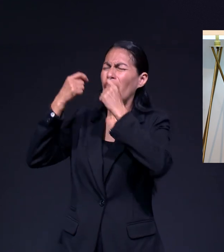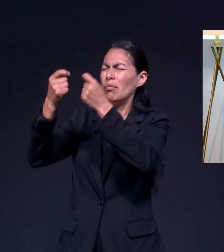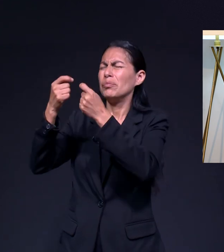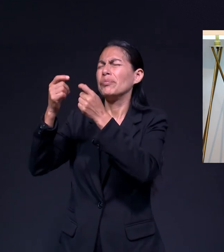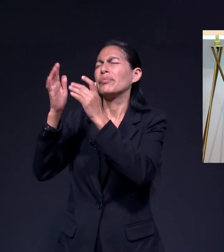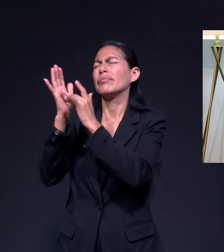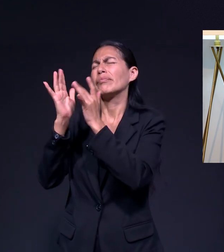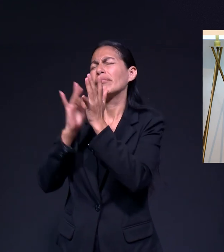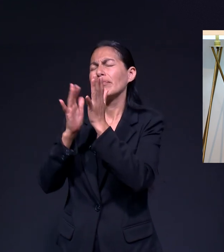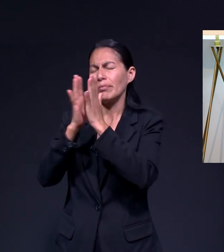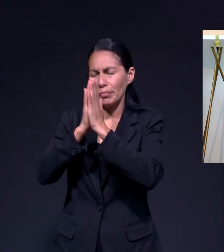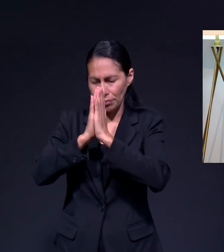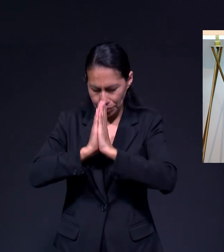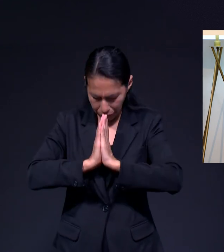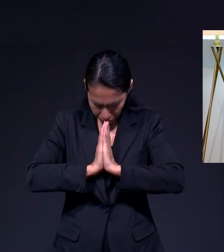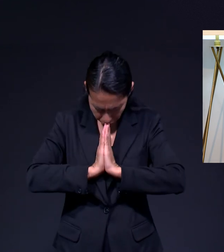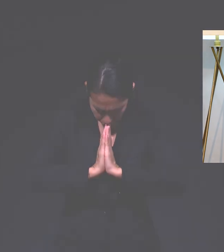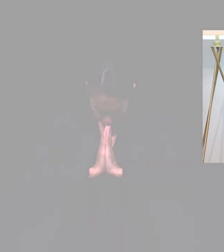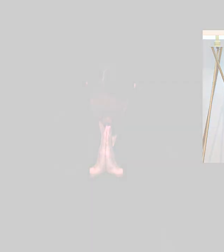amen